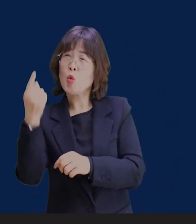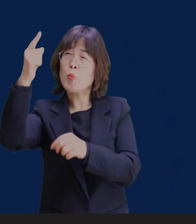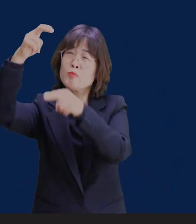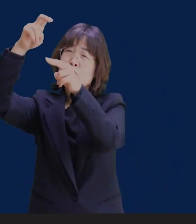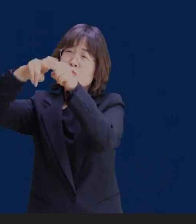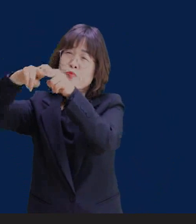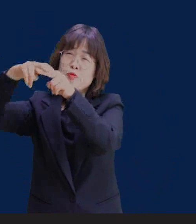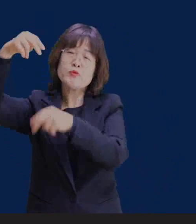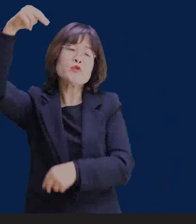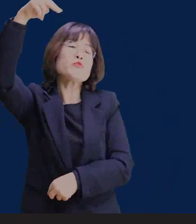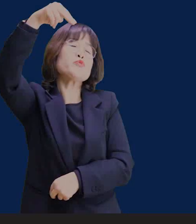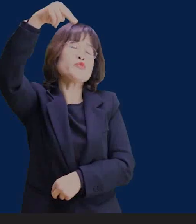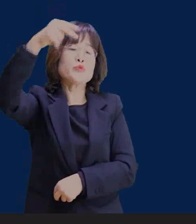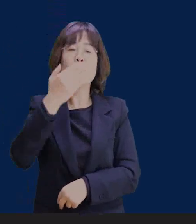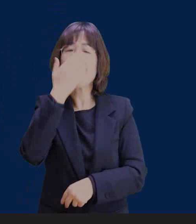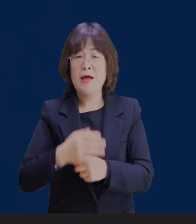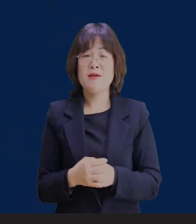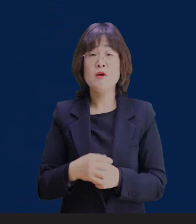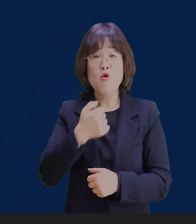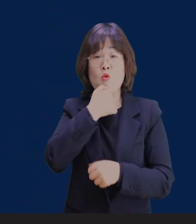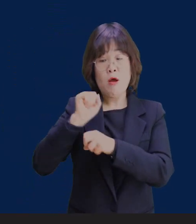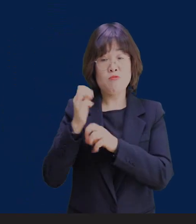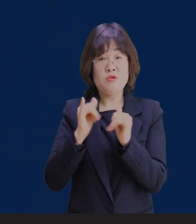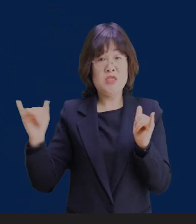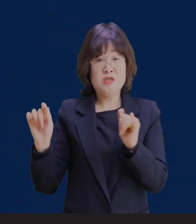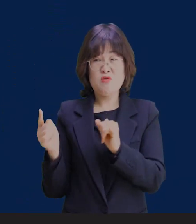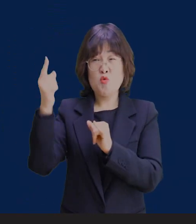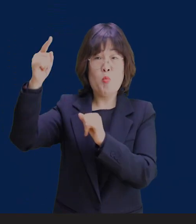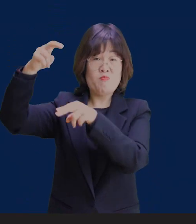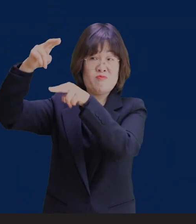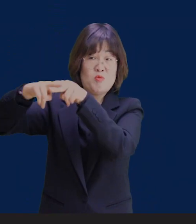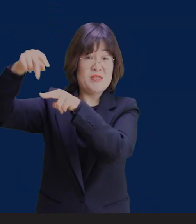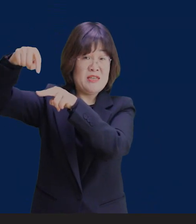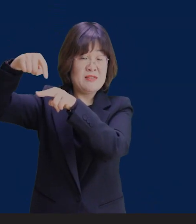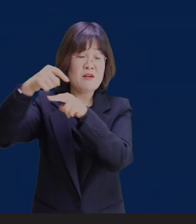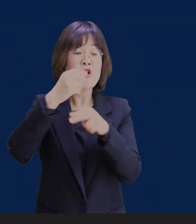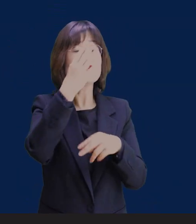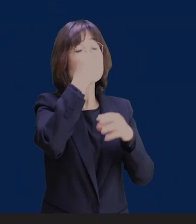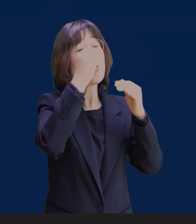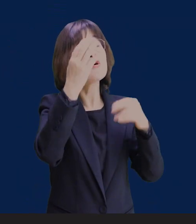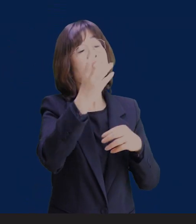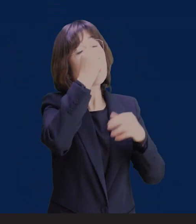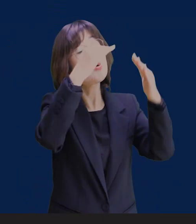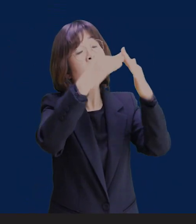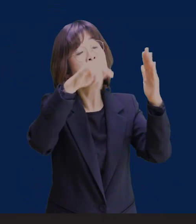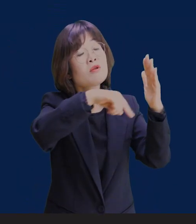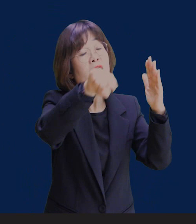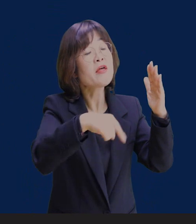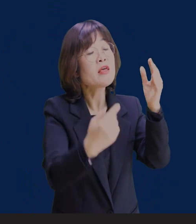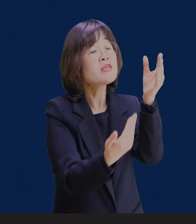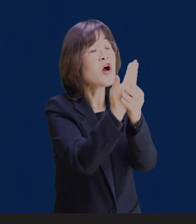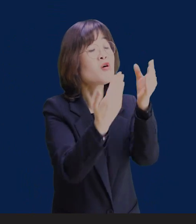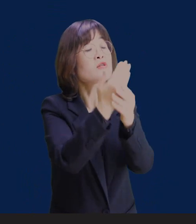높게 건축되어 있었습니다. 로마 군인들은 높은 요새 위에서 성전 안에서 이루어진 일들을